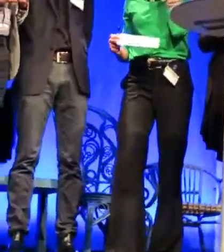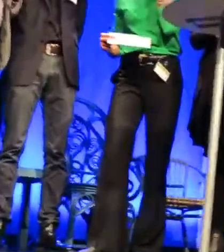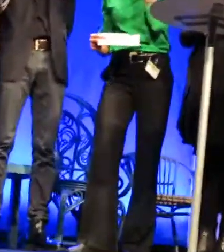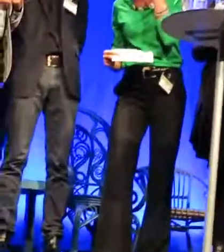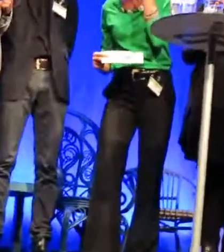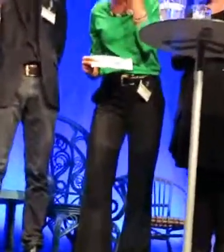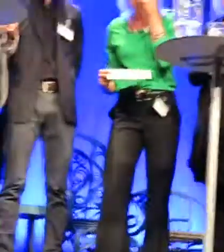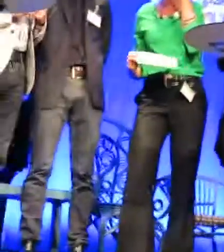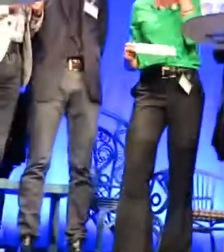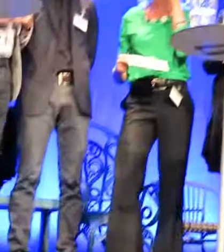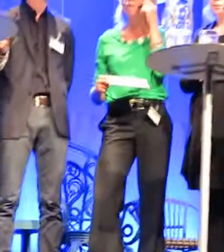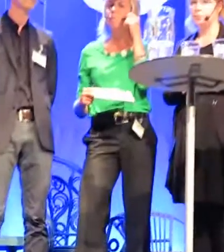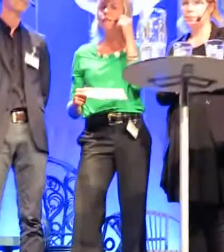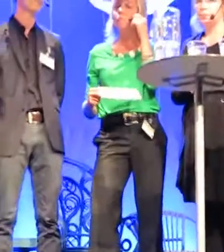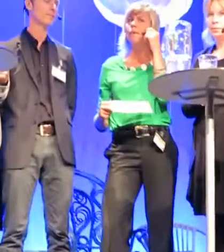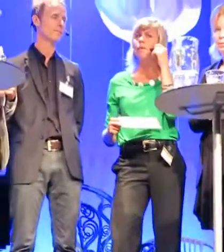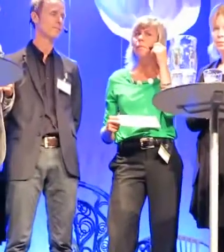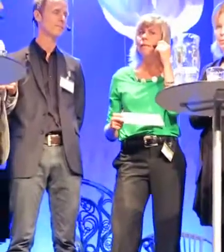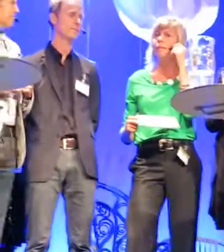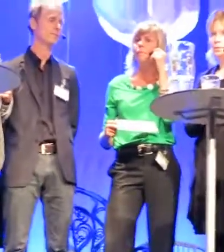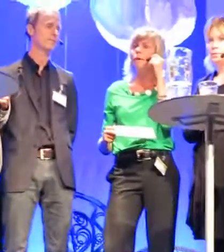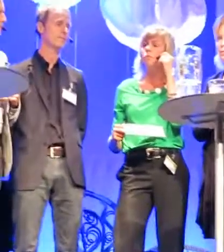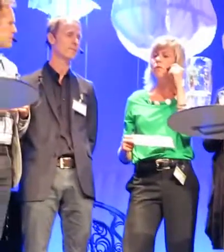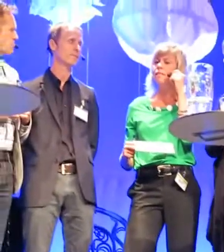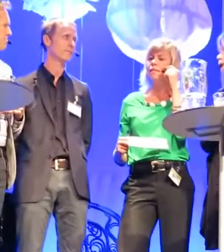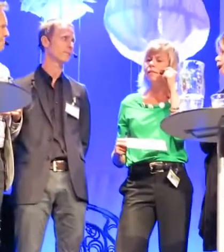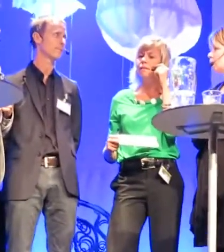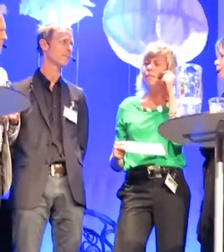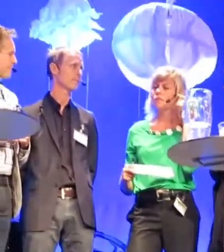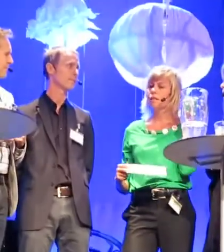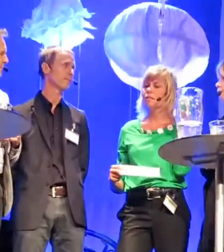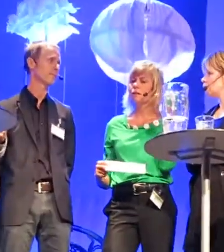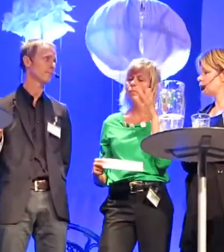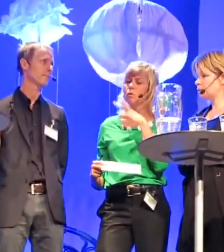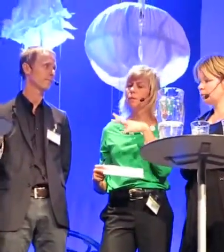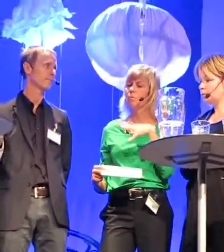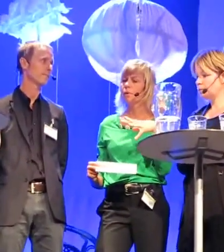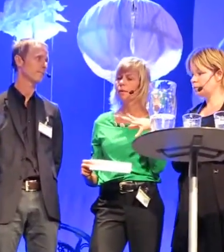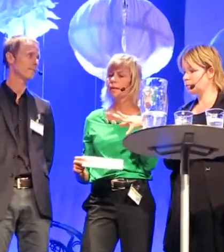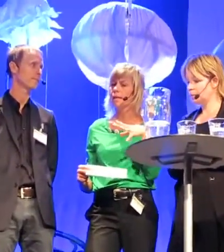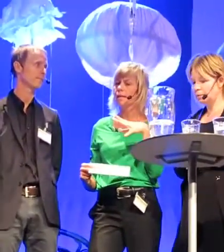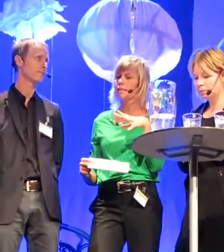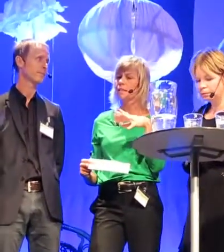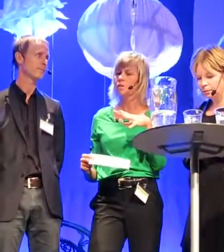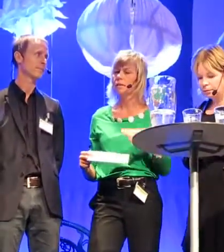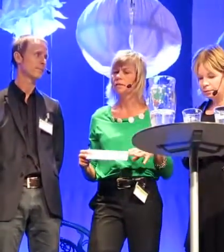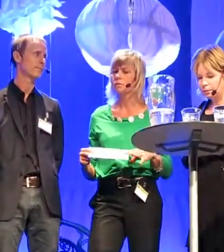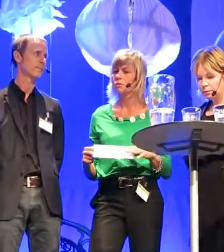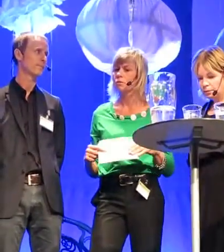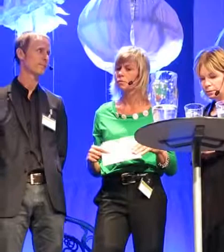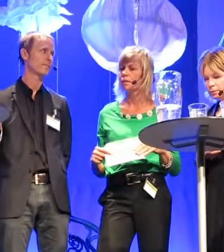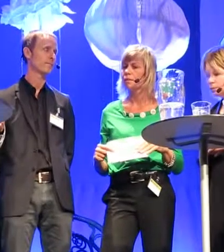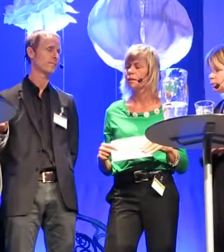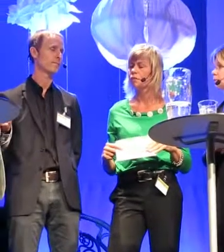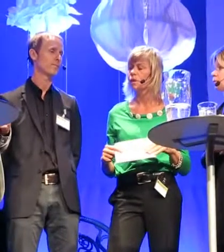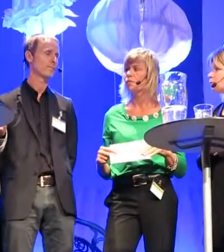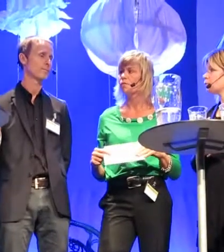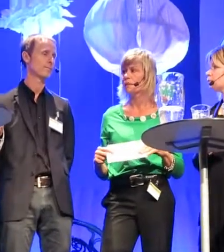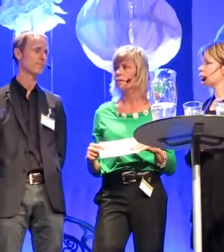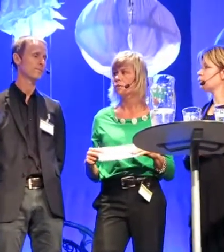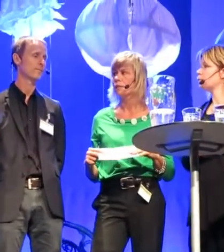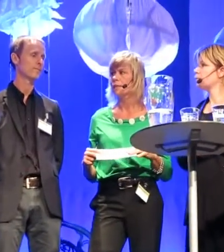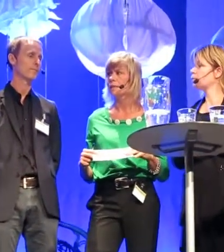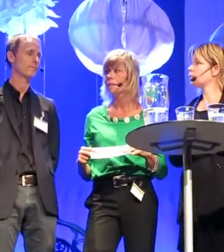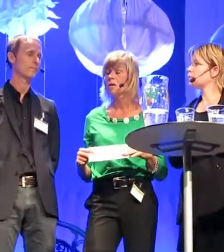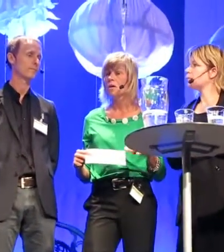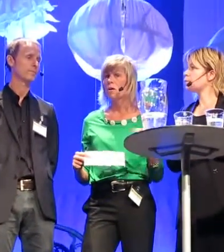i veckan. Vi har 3,4 miljoner medlemmar. Jag tror att det är jätteviktigt. Jag känner att jag glömt bort medborgarna i det här samtalet och konsumenterna, för de kan